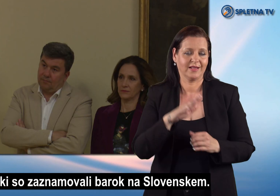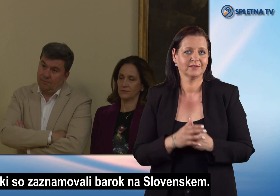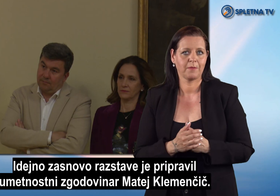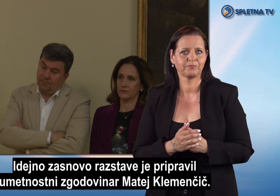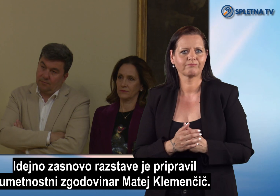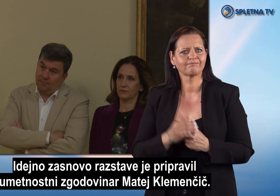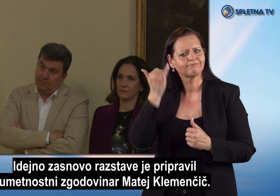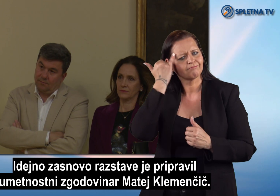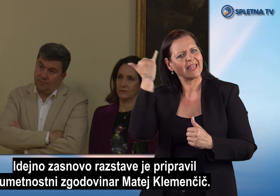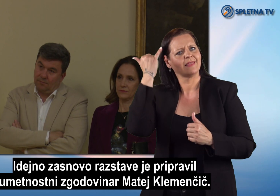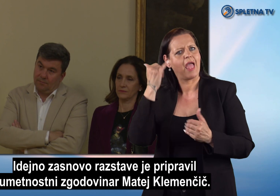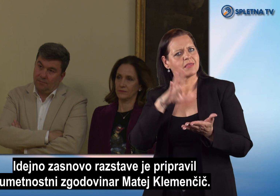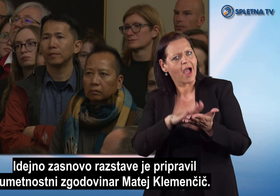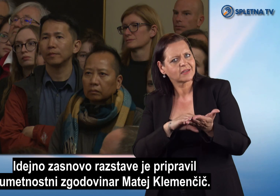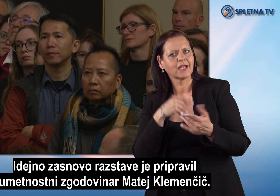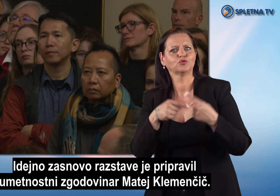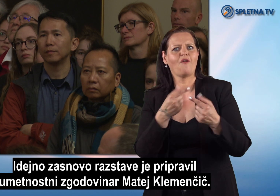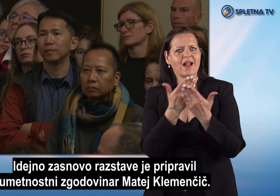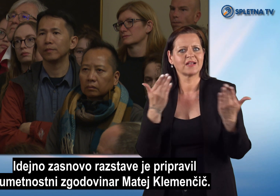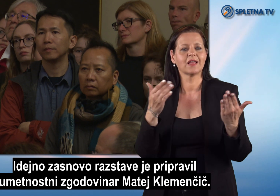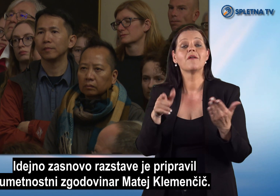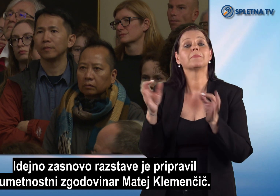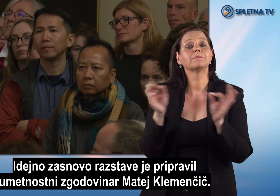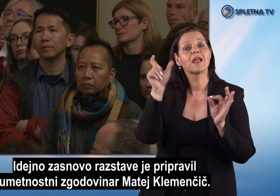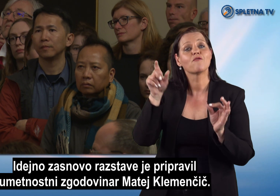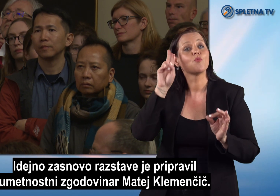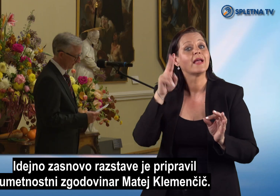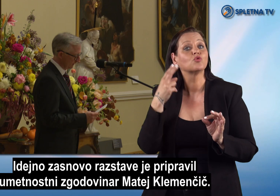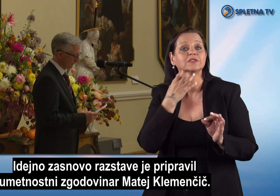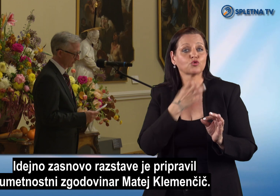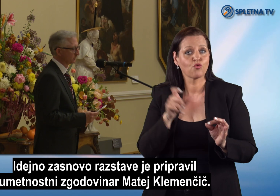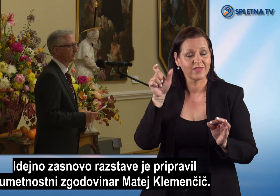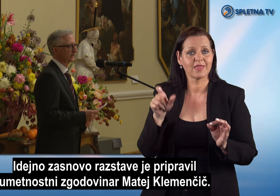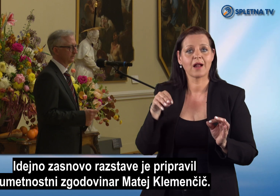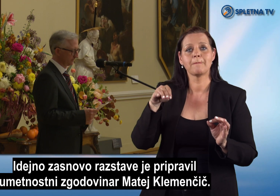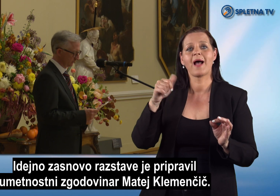je pripravil umetnostni zgodovinar Matej Klemenčič.